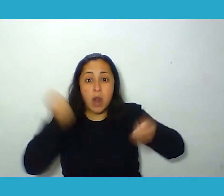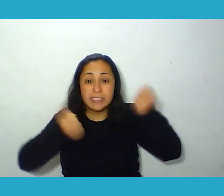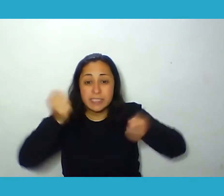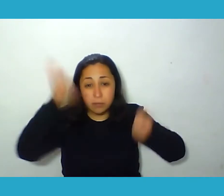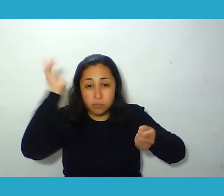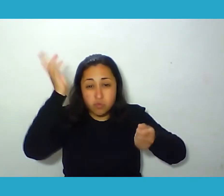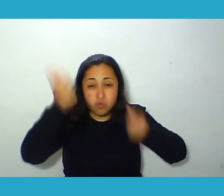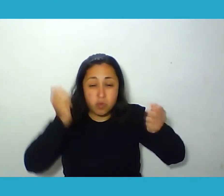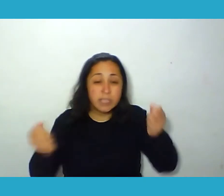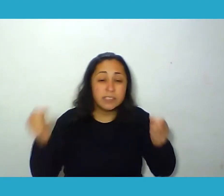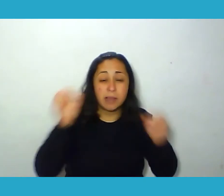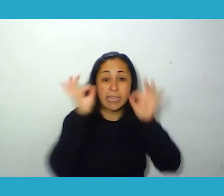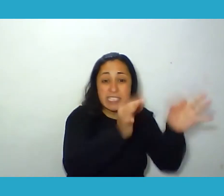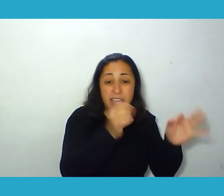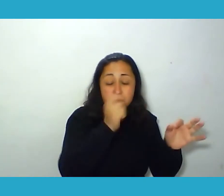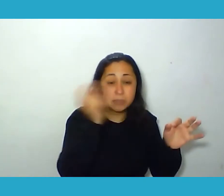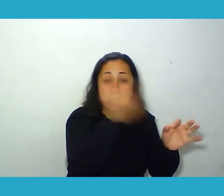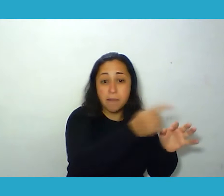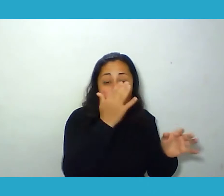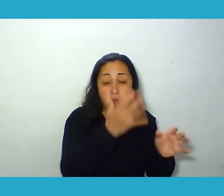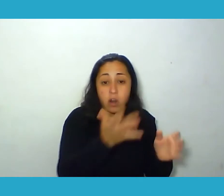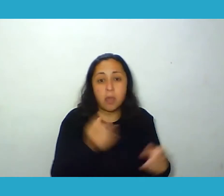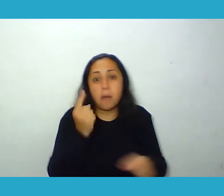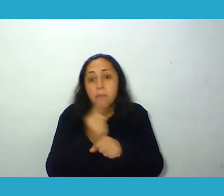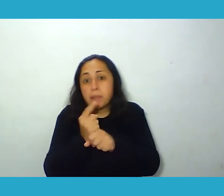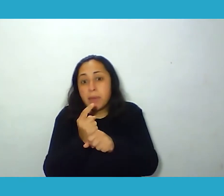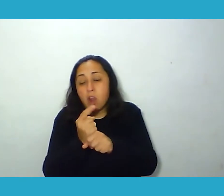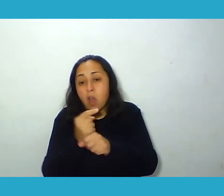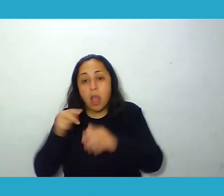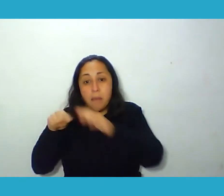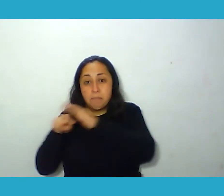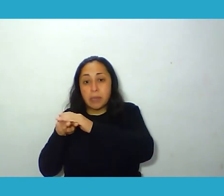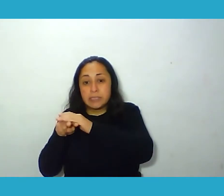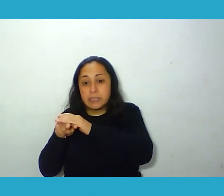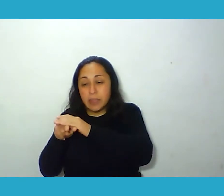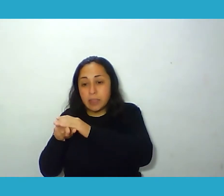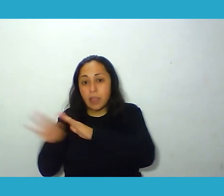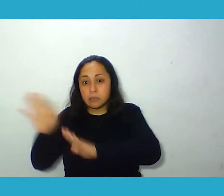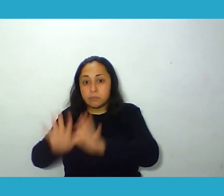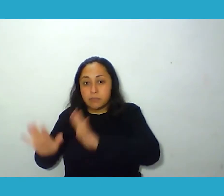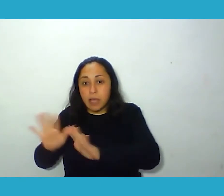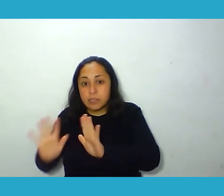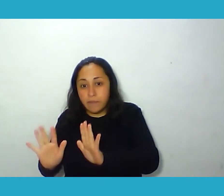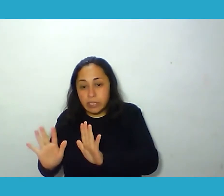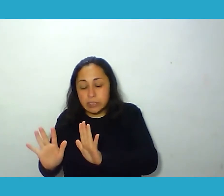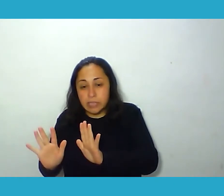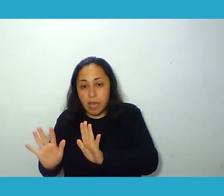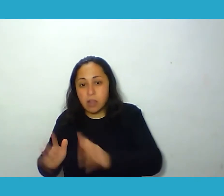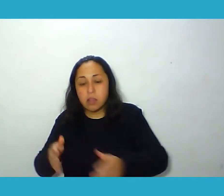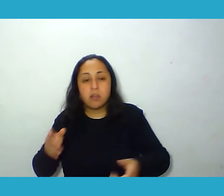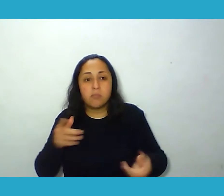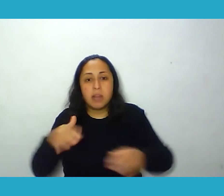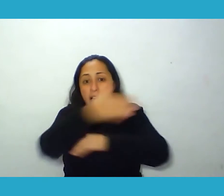del previo a todo traslado hay que estabilizar a los pacientes para evitar un riesgo elevado de morir en el traslado. Así la ruta no es